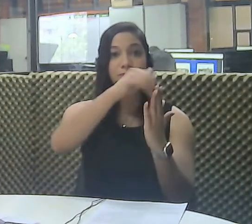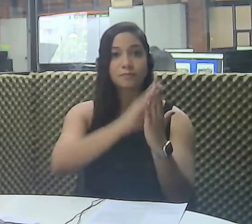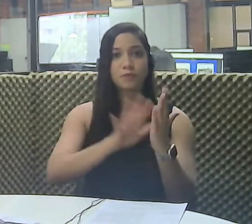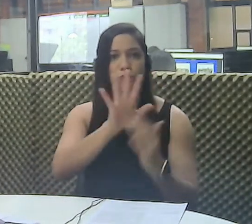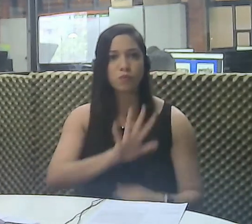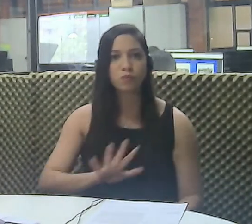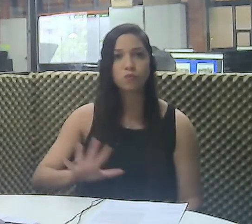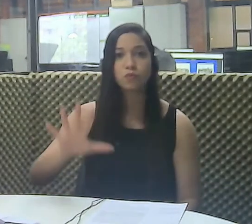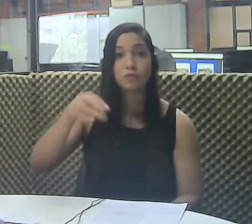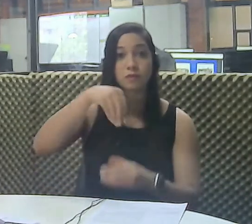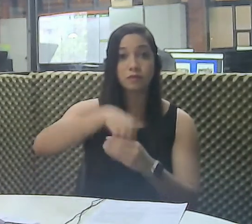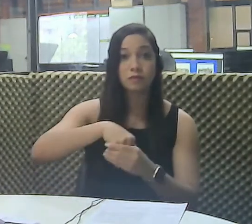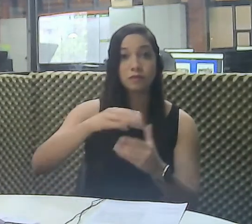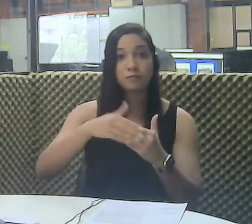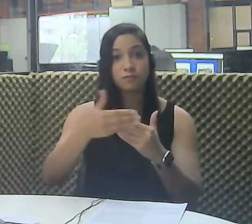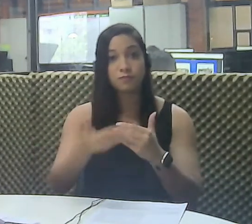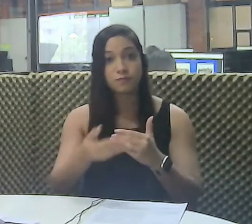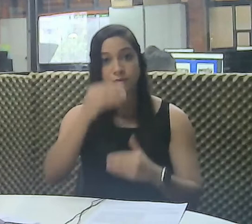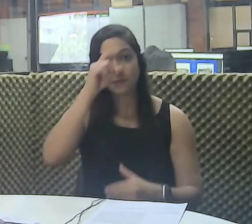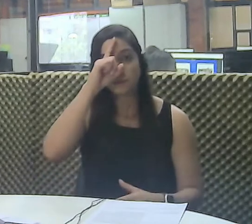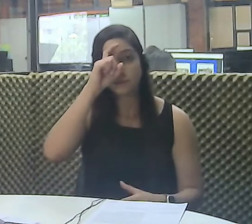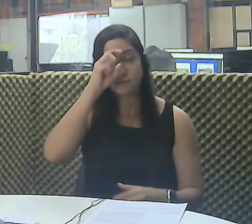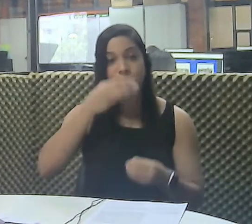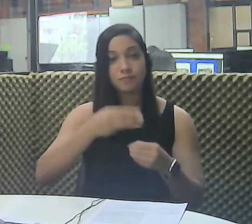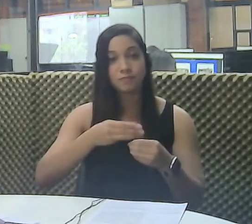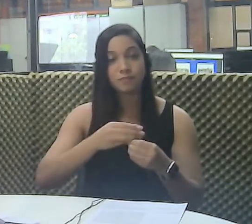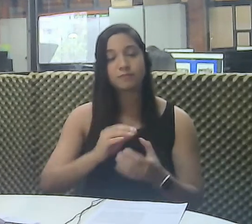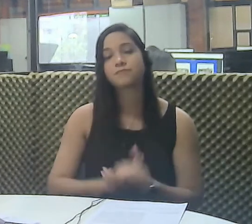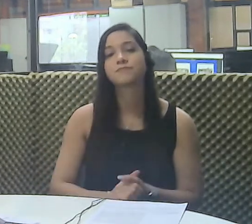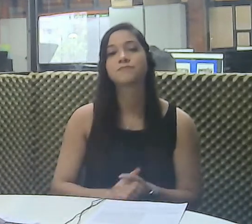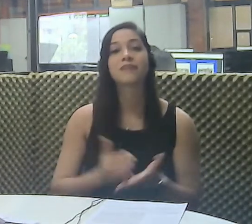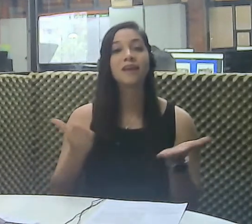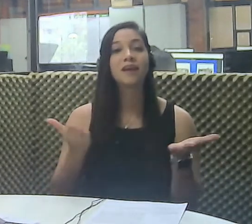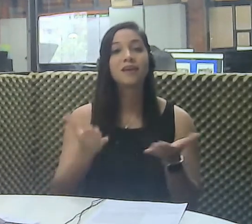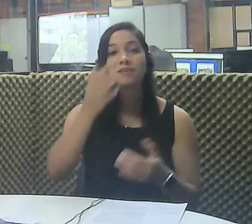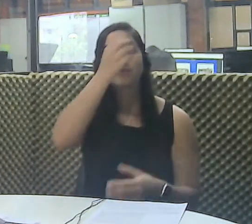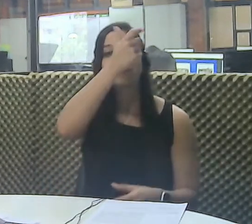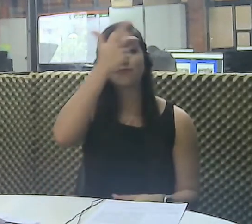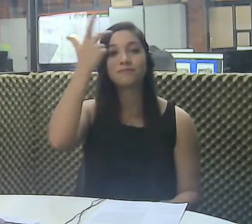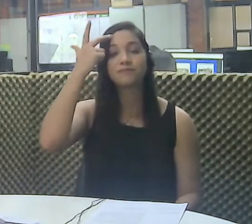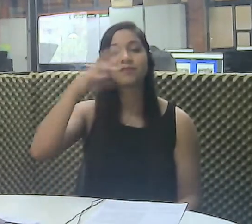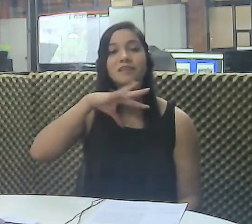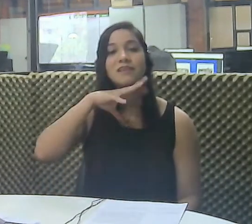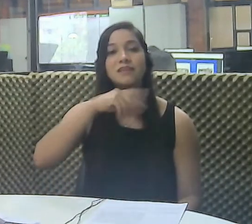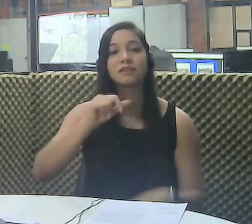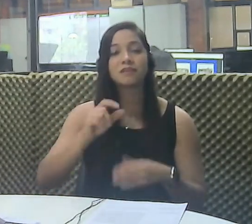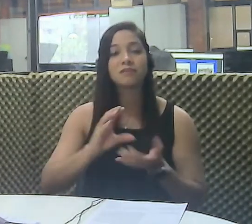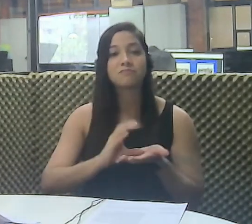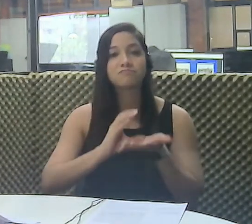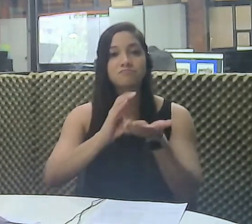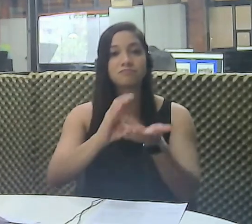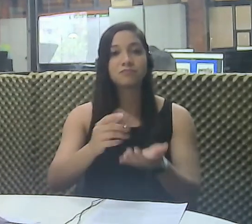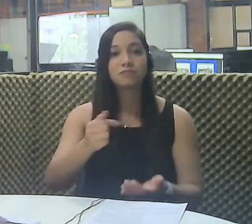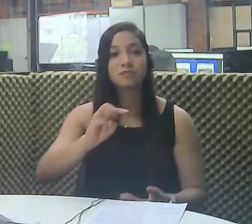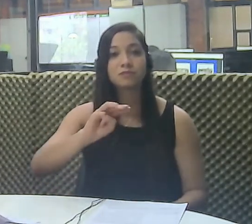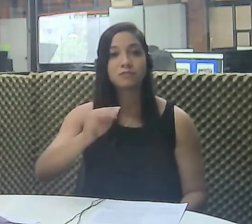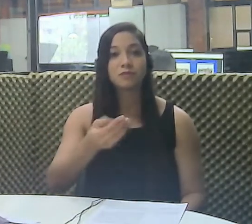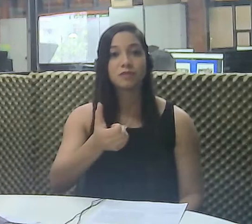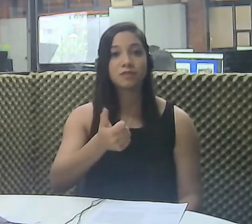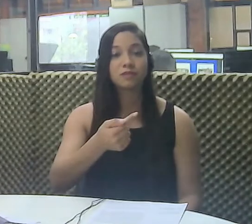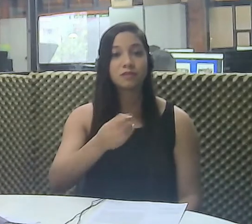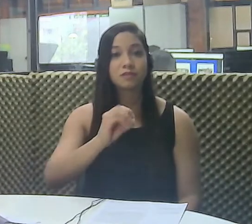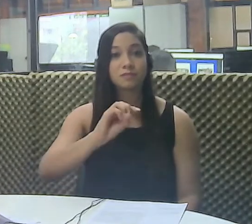geral interna e externa do Hospital Municipal agora o prefeito Adelmo Leão está fazendo investimento e sete milhões